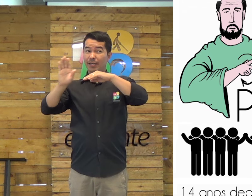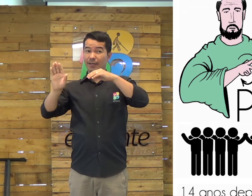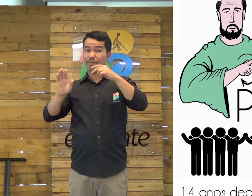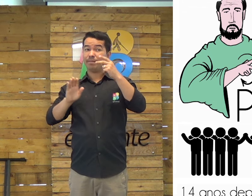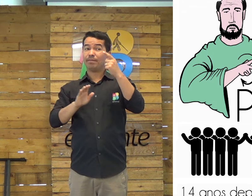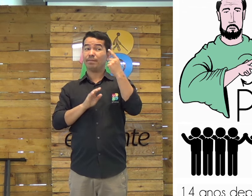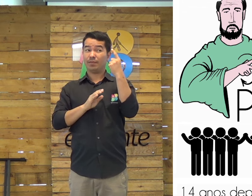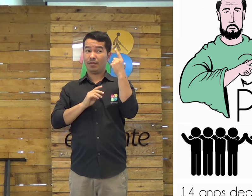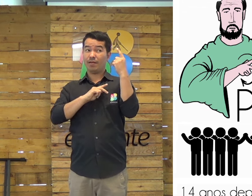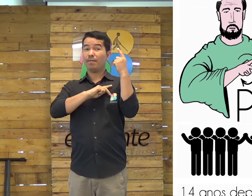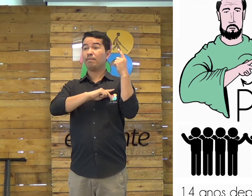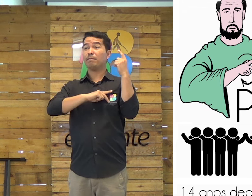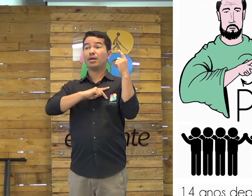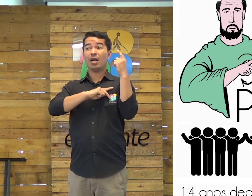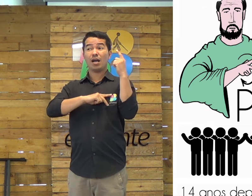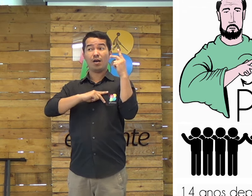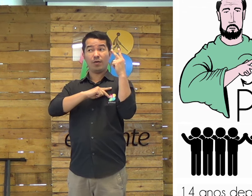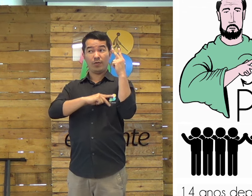parceria.